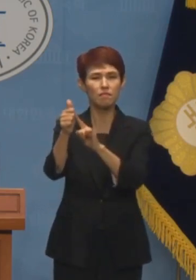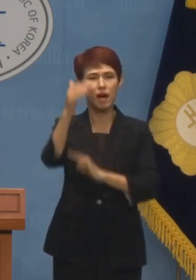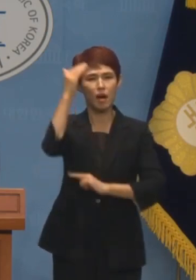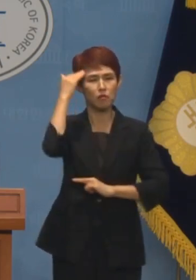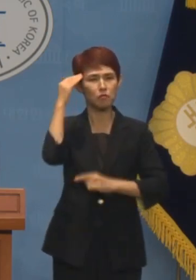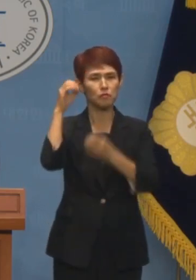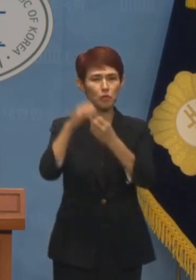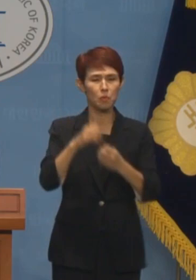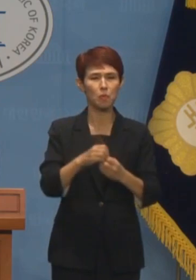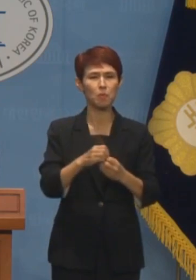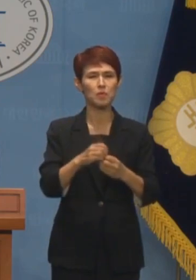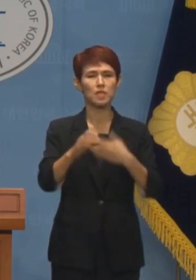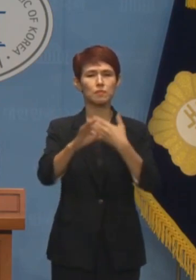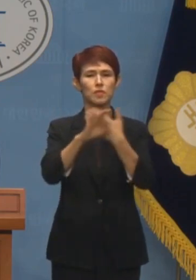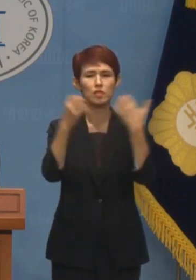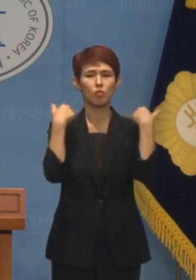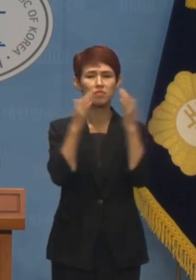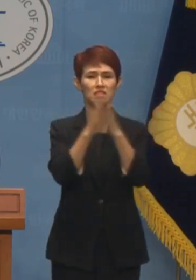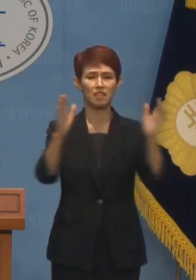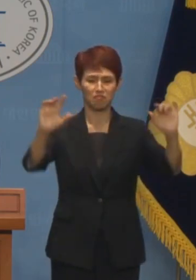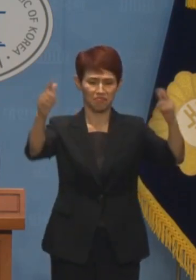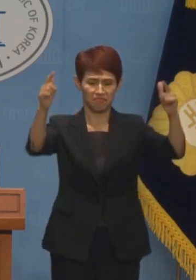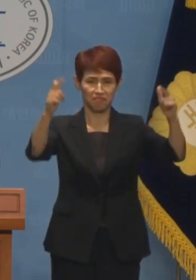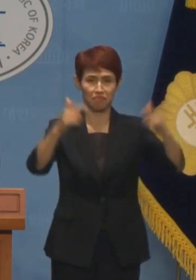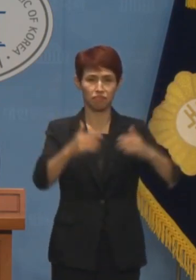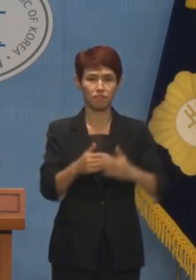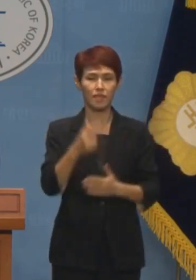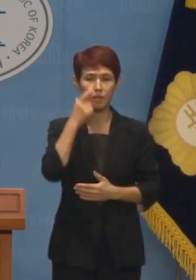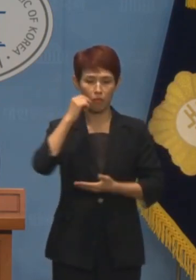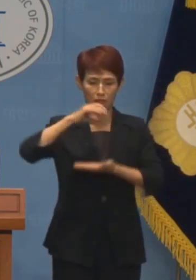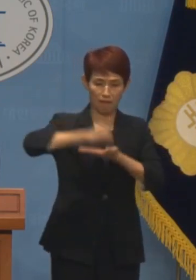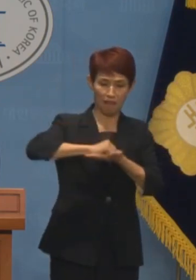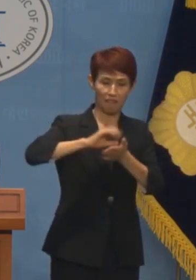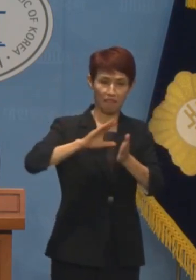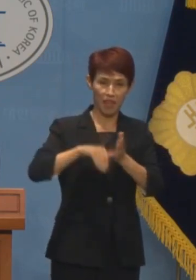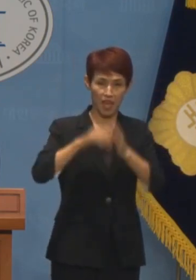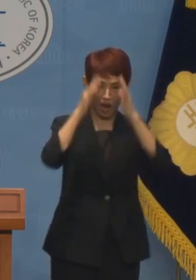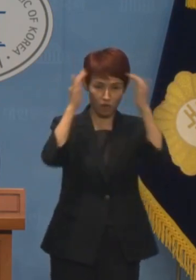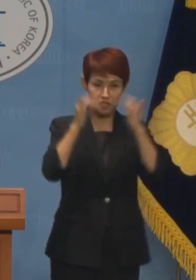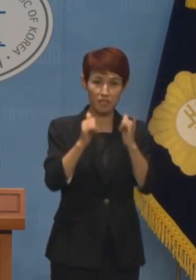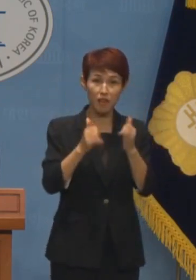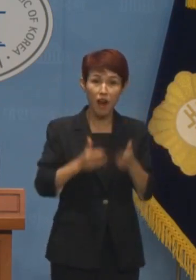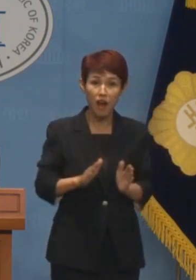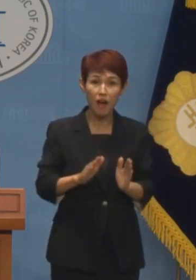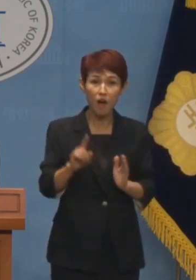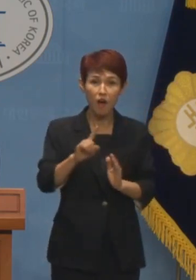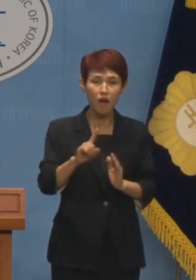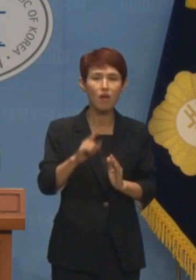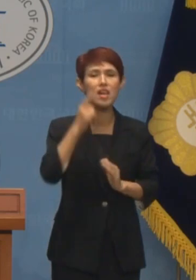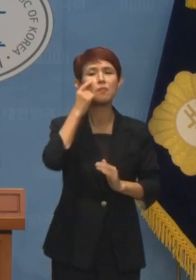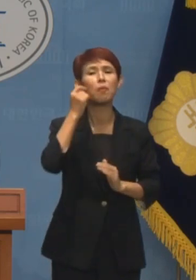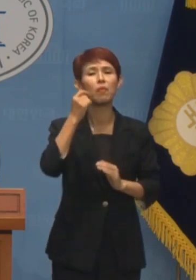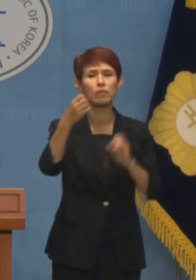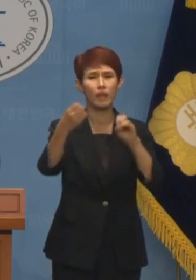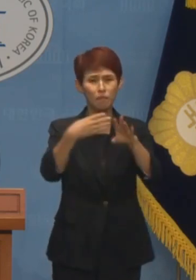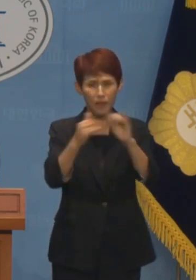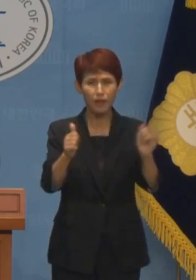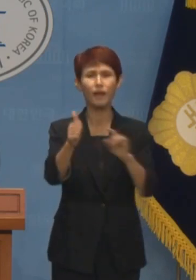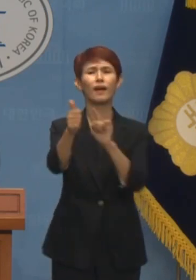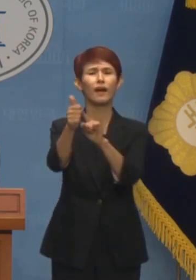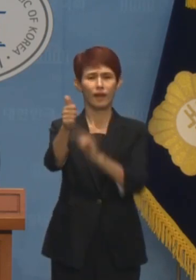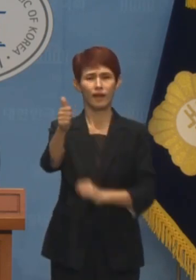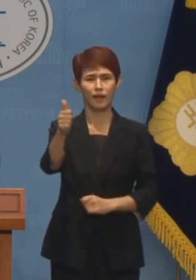임시정부에서 시작된 것을 부정하고 일제 식민지 때 한국인의 국적을 일본이라고 답한 인물입니다.